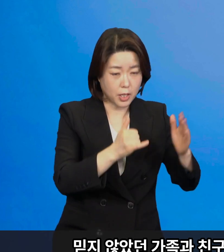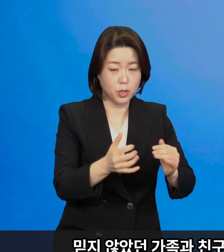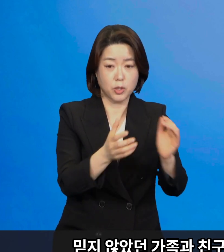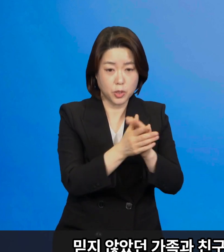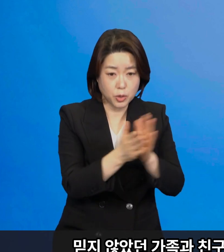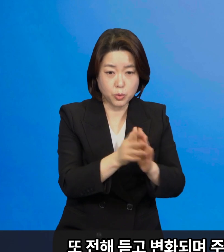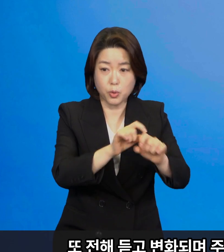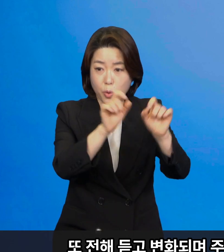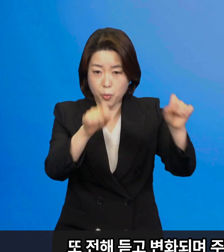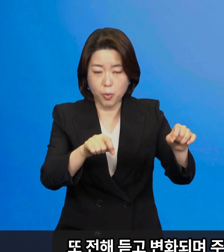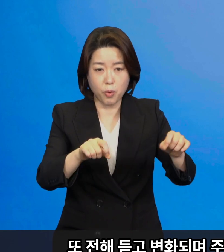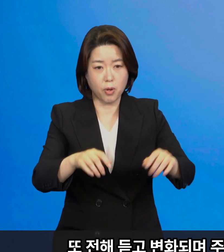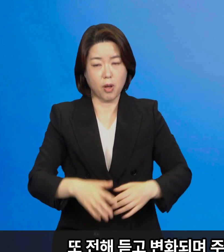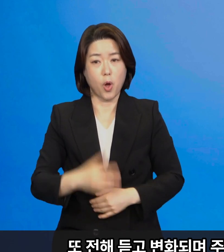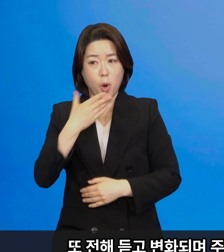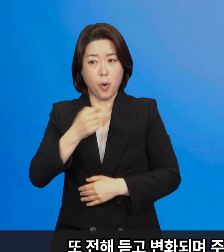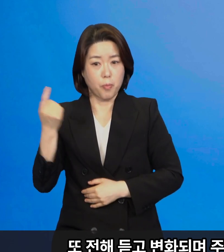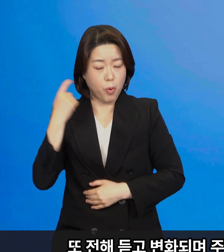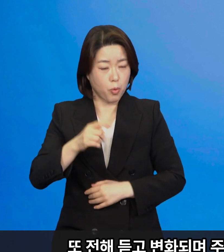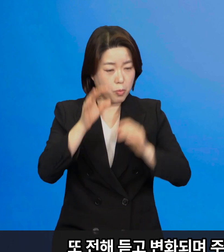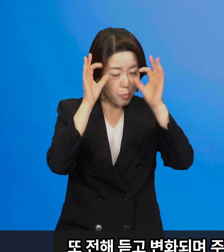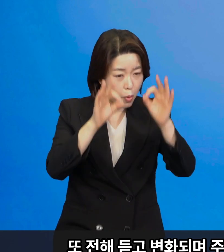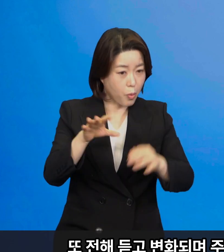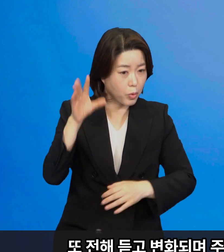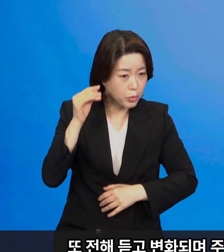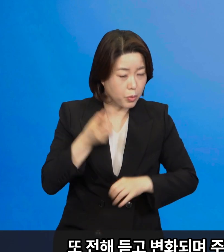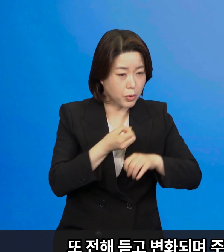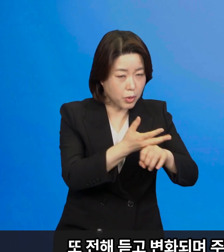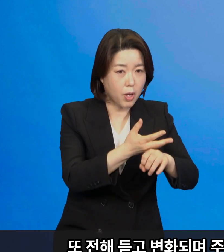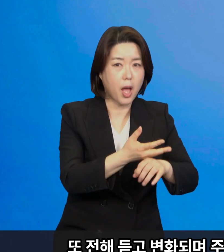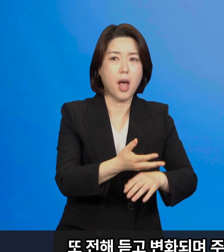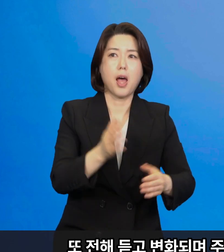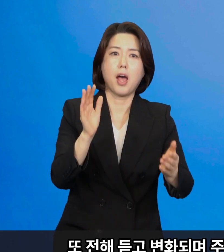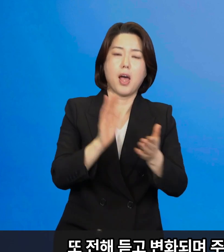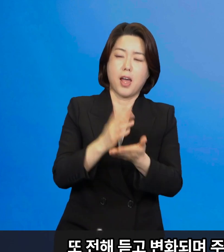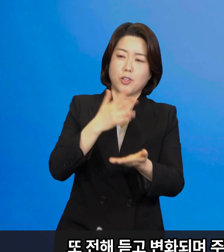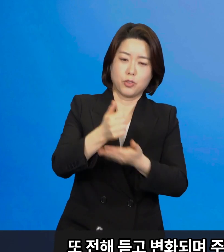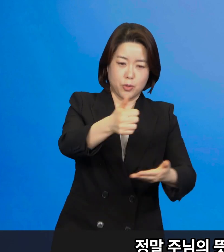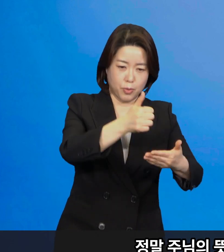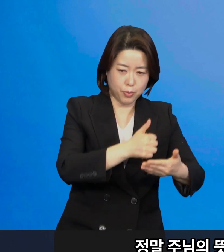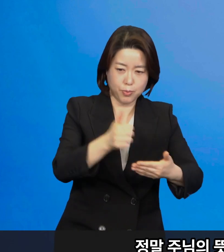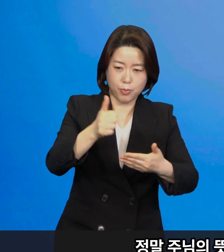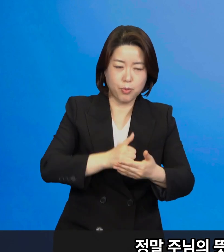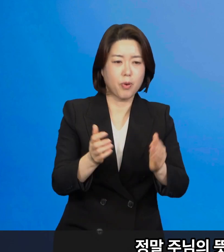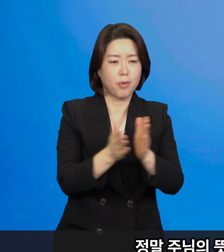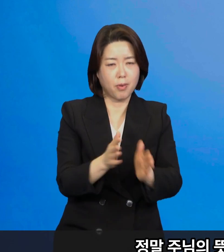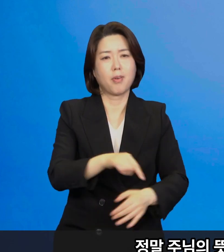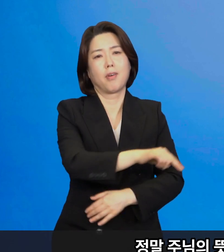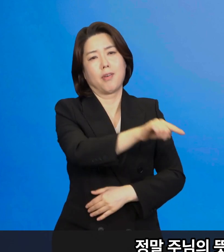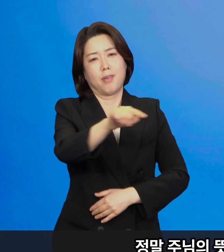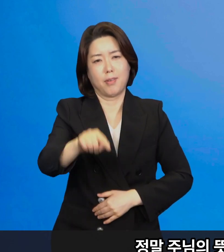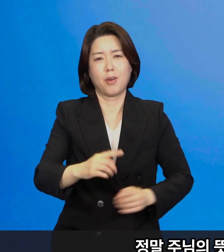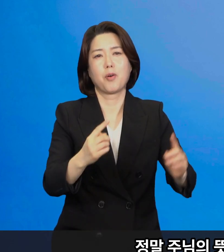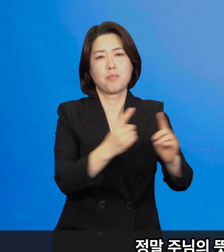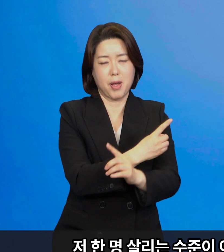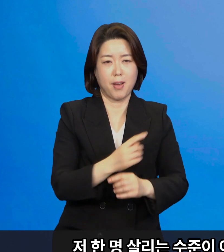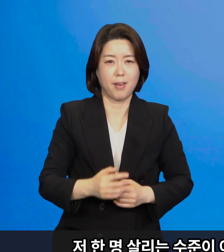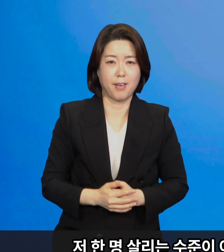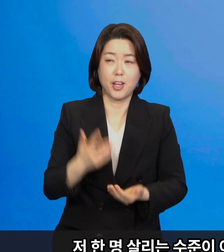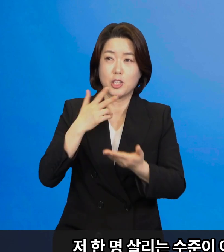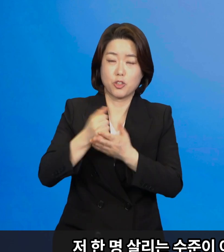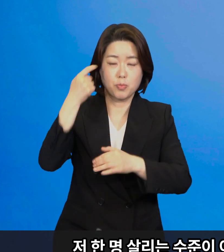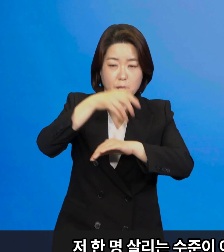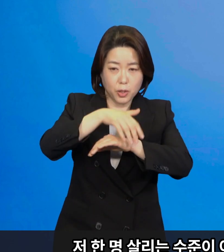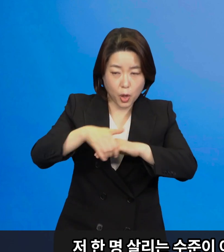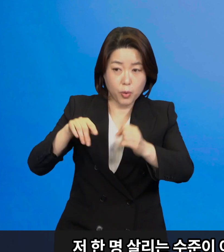복음을 보고 또 전해 듣고 변화되며 주님을 영접하기 시작했습니다. 정말 주님의 뜻과 계획은 절대로 저